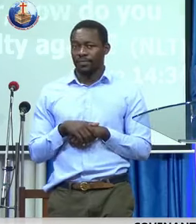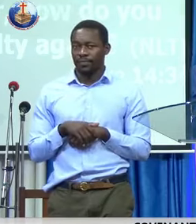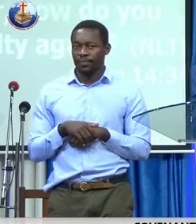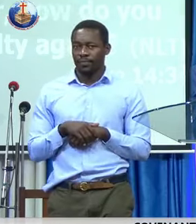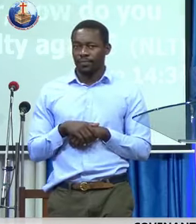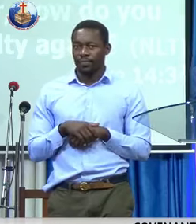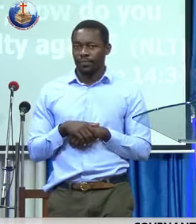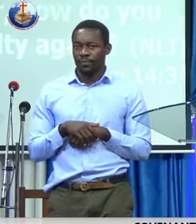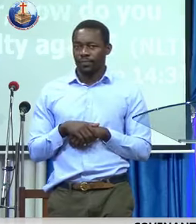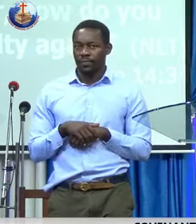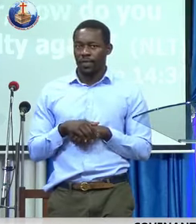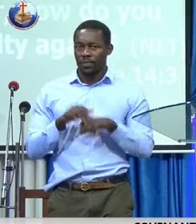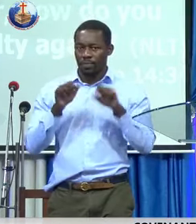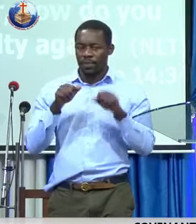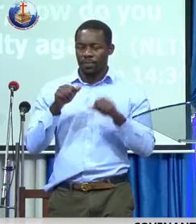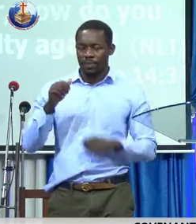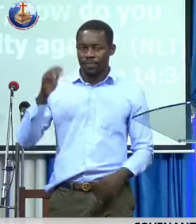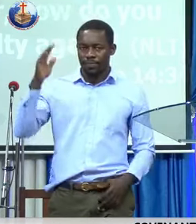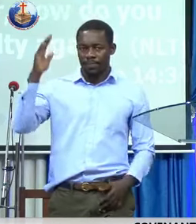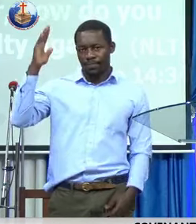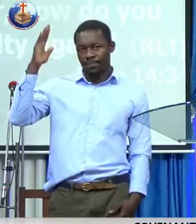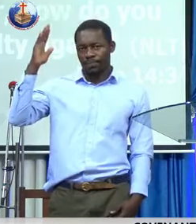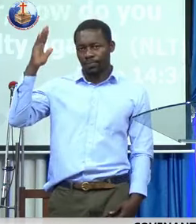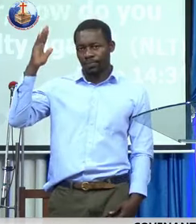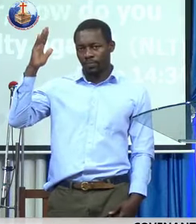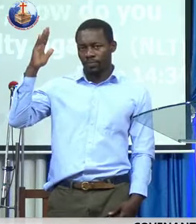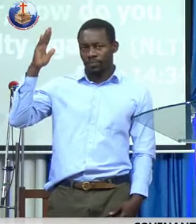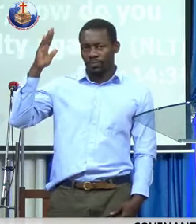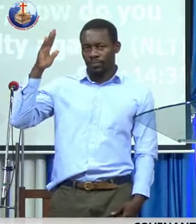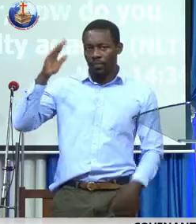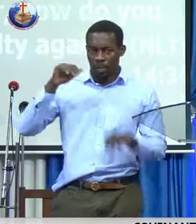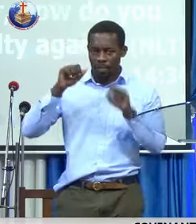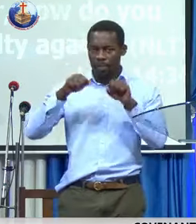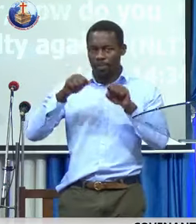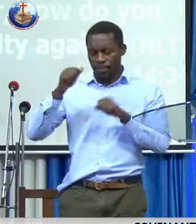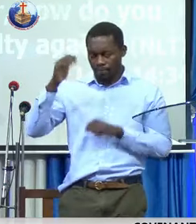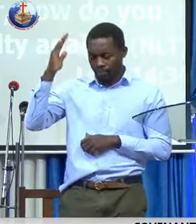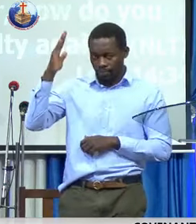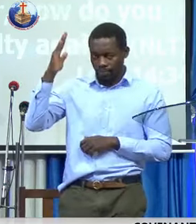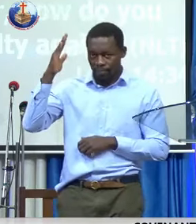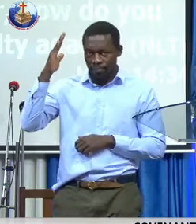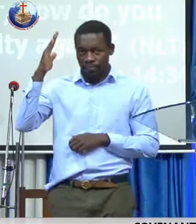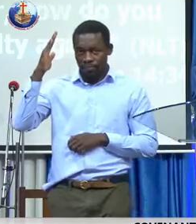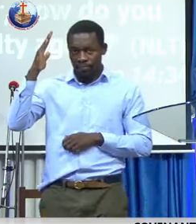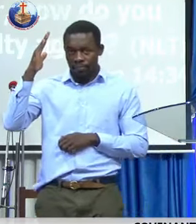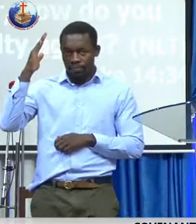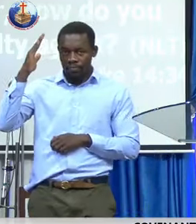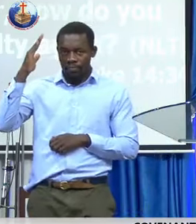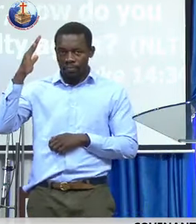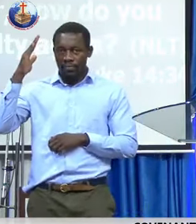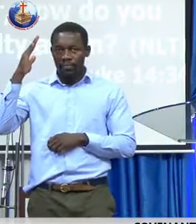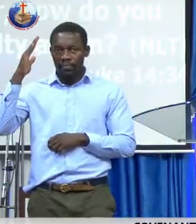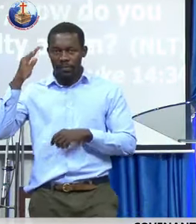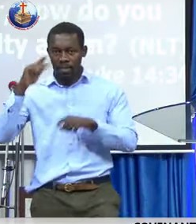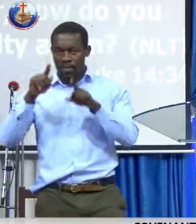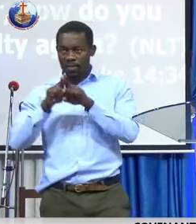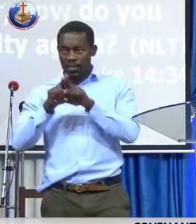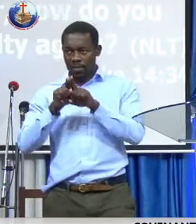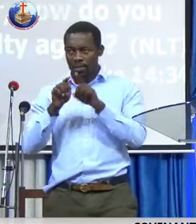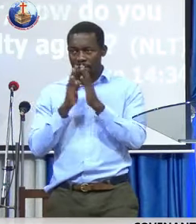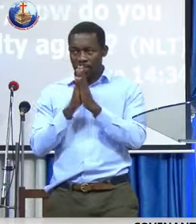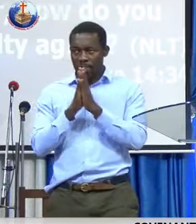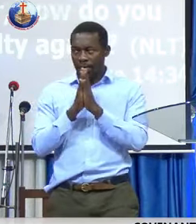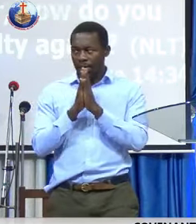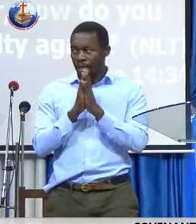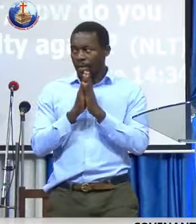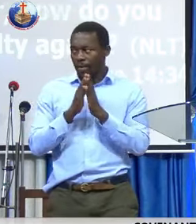ananitarajia niwe. Let's just lift our hands. Tuinue mikono yetu juu. And let's just go before God. Na tuende mbele za Mungu. In our own words. Katika maneno